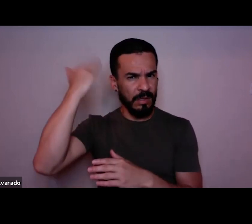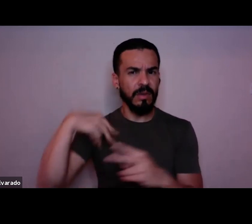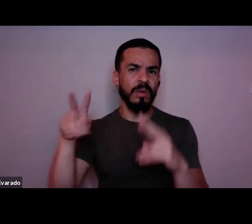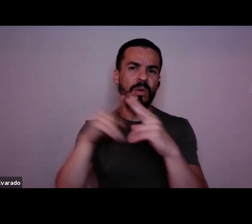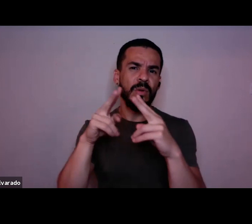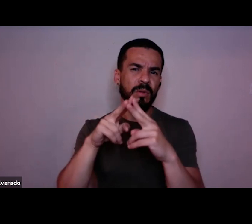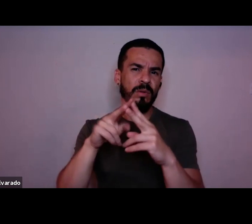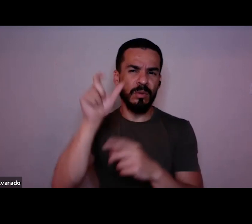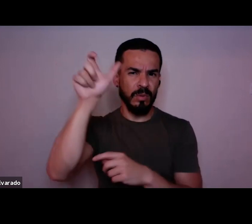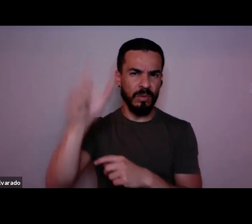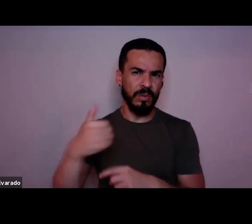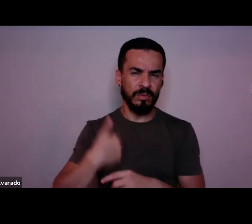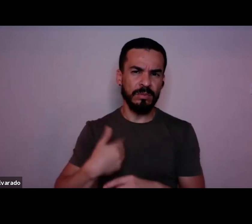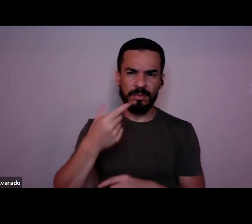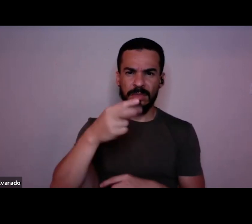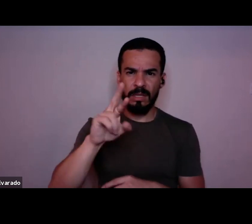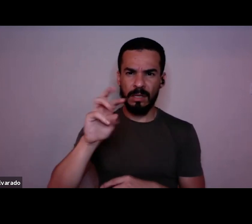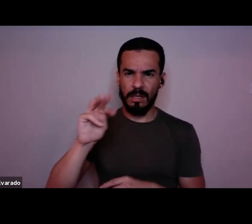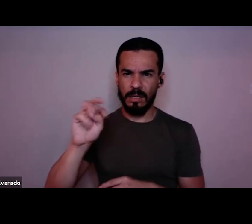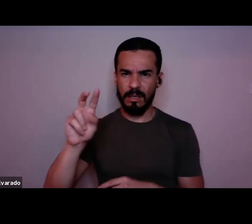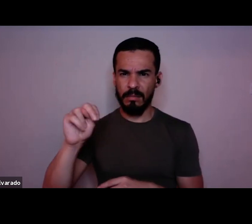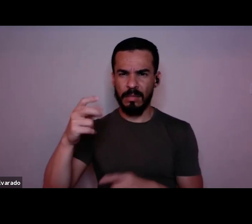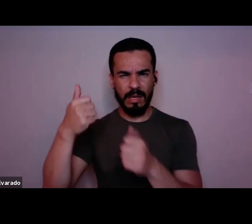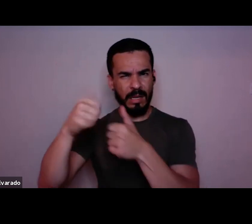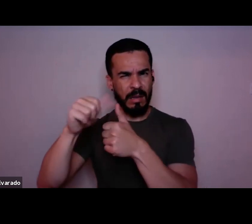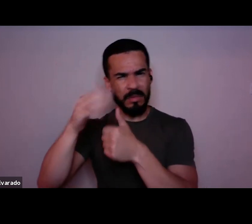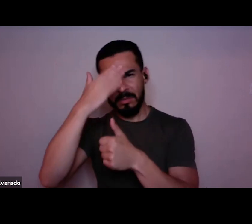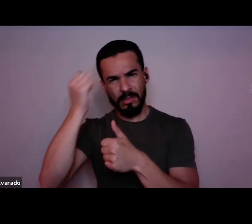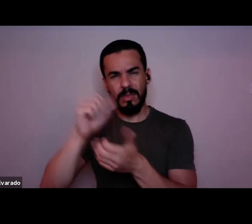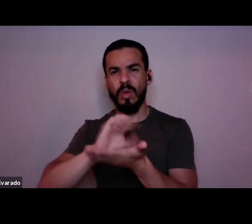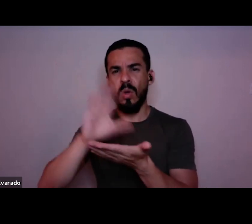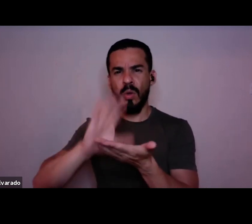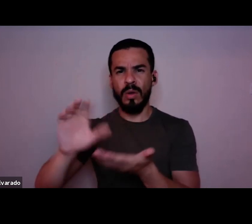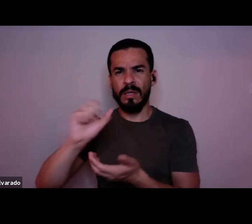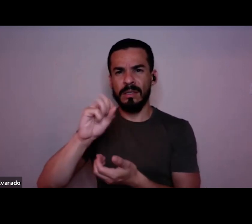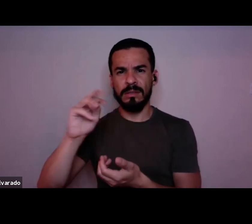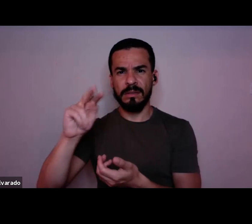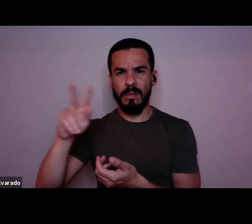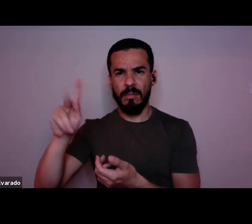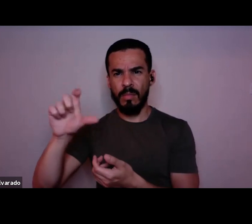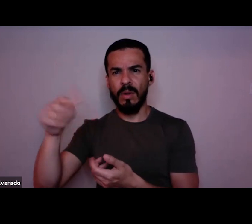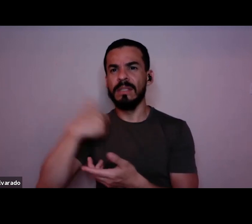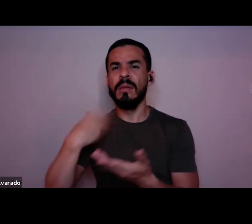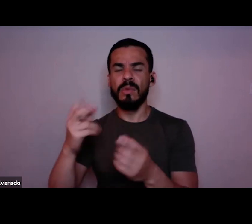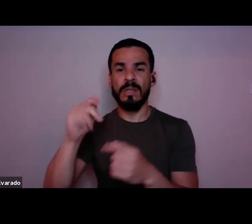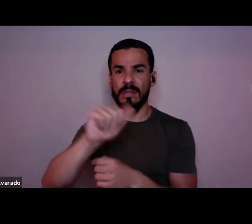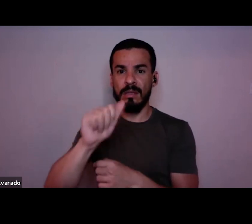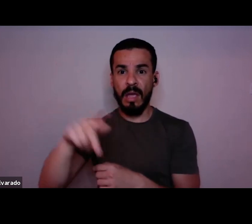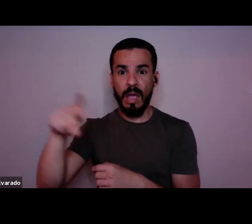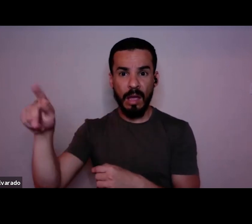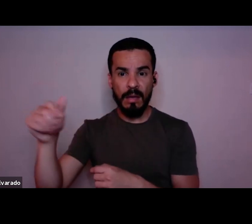un señor Germán de apellido es estaba en el sampón que sabe de cualquier cantidad de aplicaciones